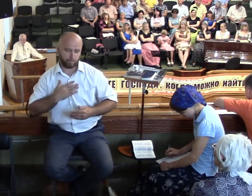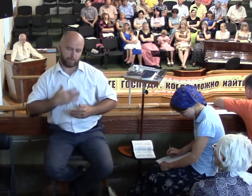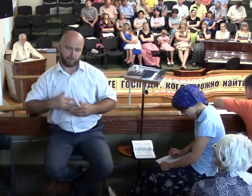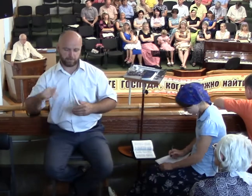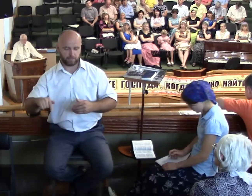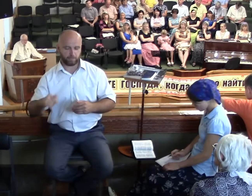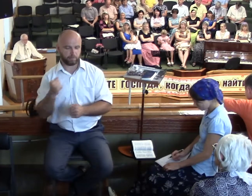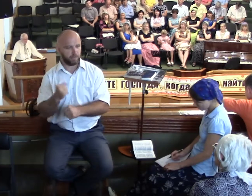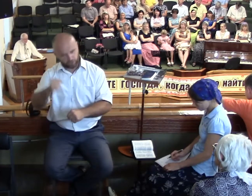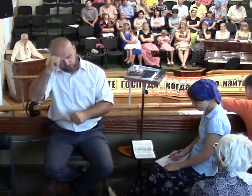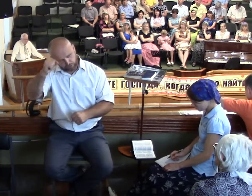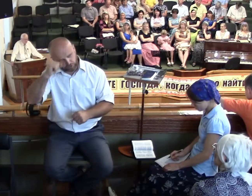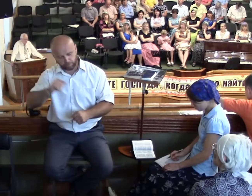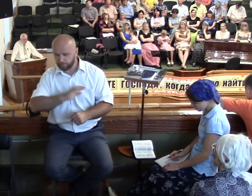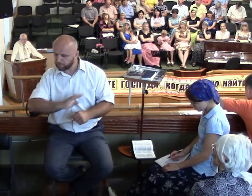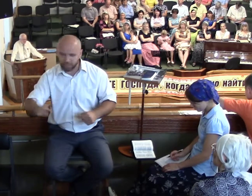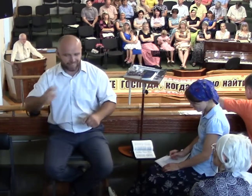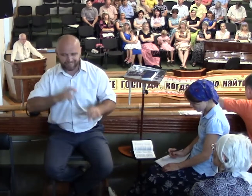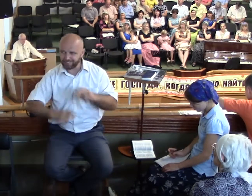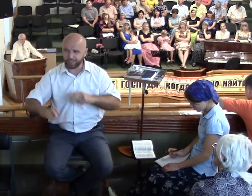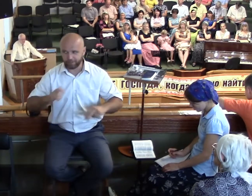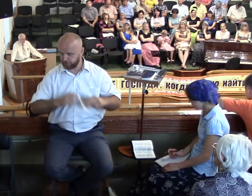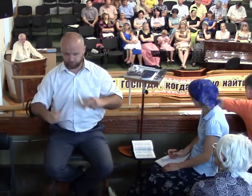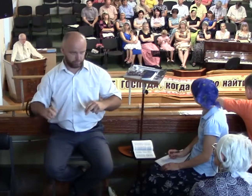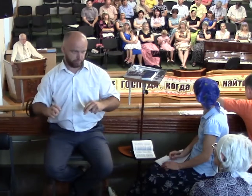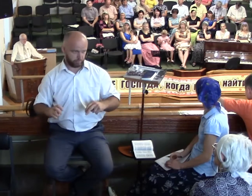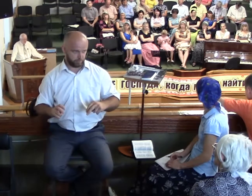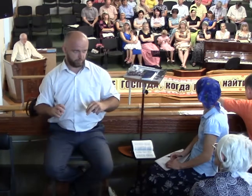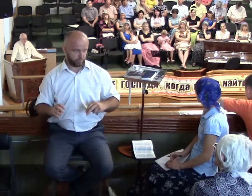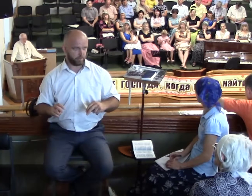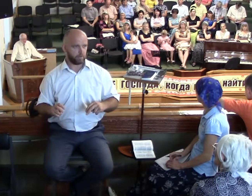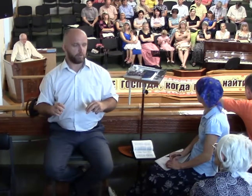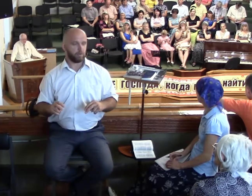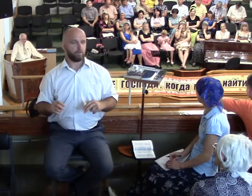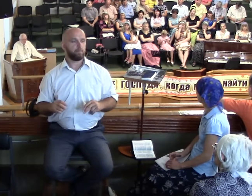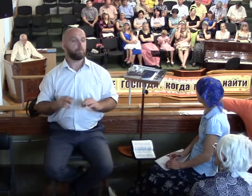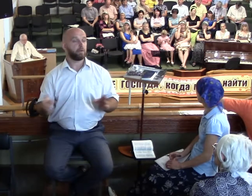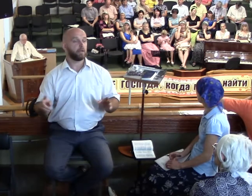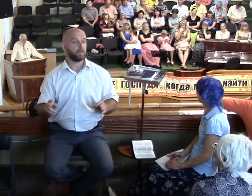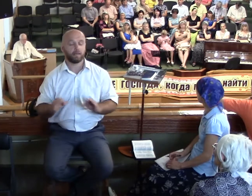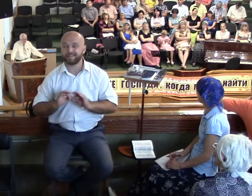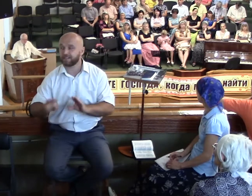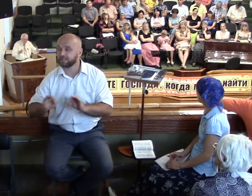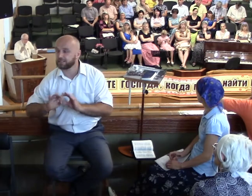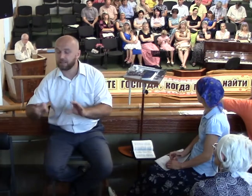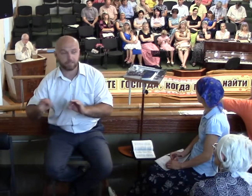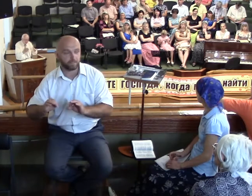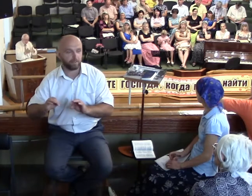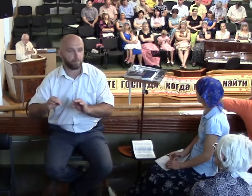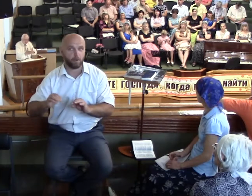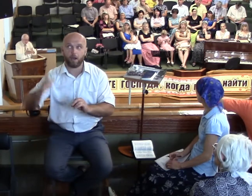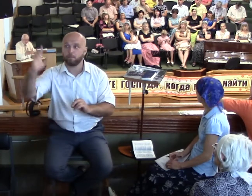миру. Мы не должны и не можем искать, чтобы мир нас принимал как своих. Мы в этом